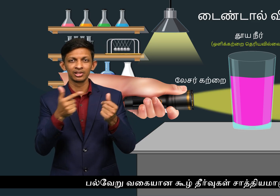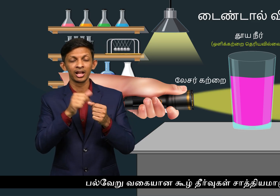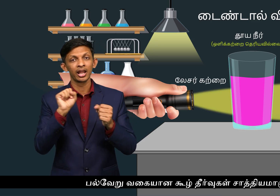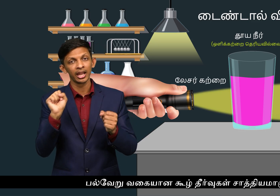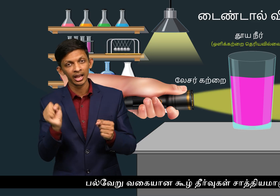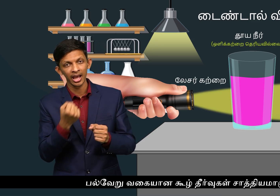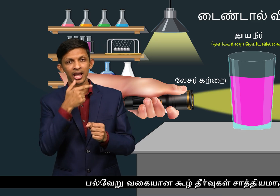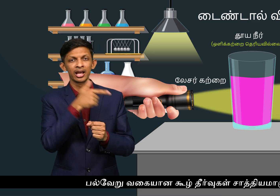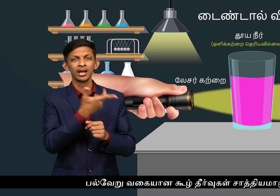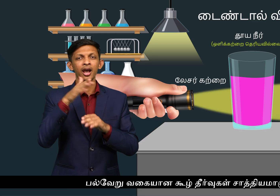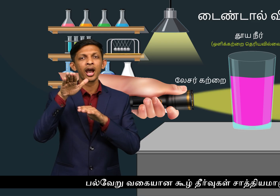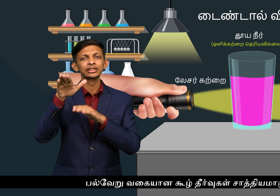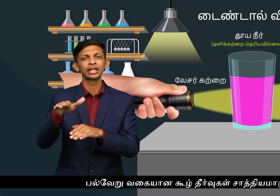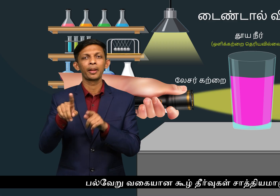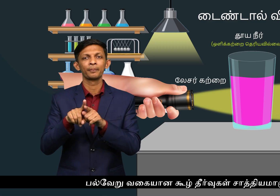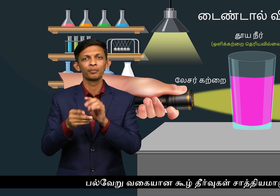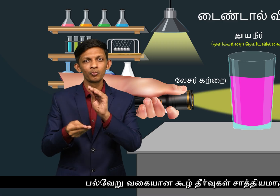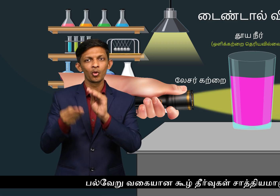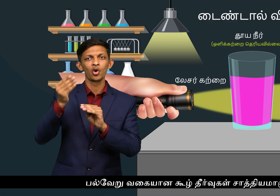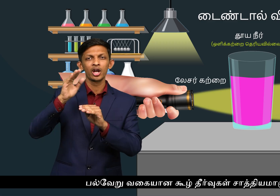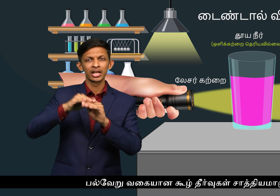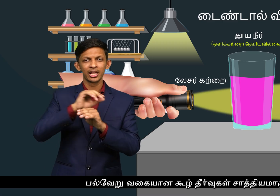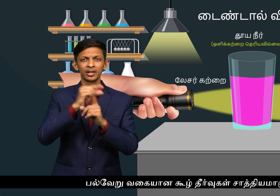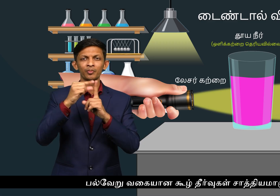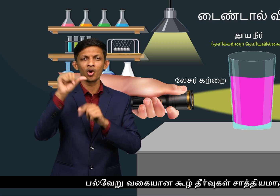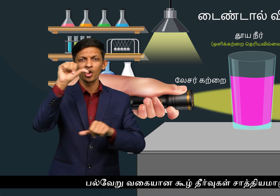பல்வேறு வகையான கூழ் திரவங்கள் சாத்தியமாகும்.